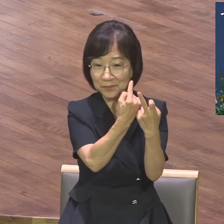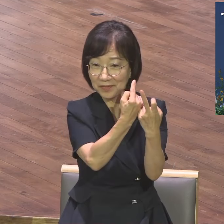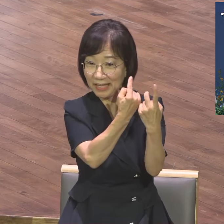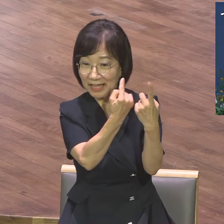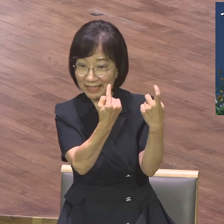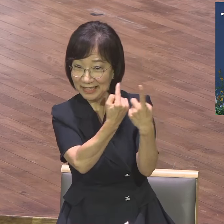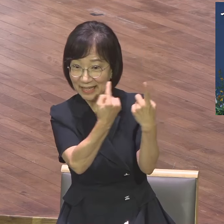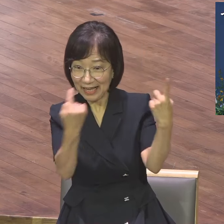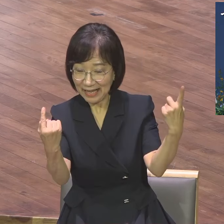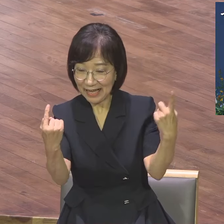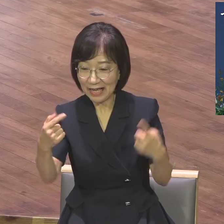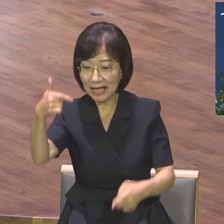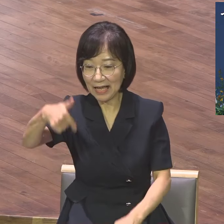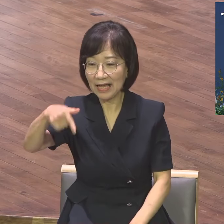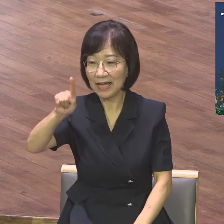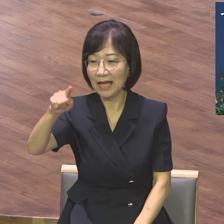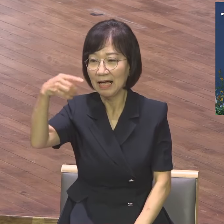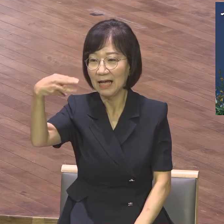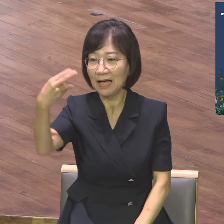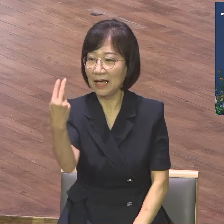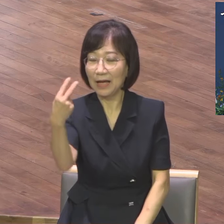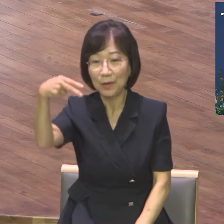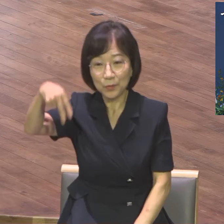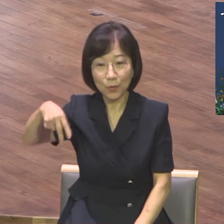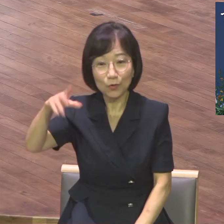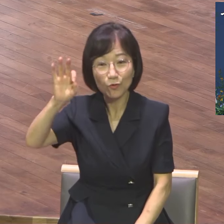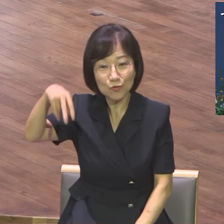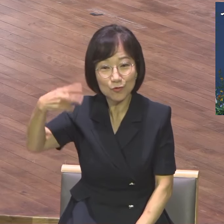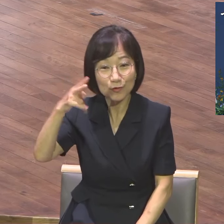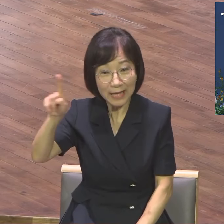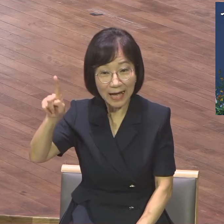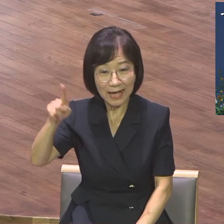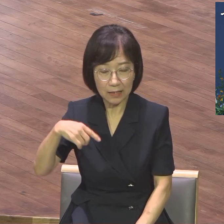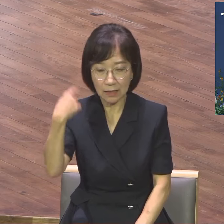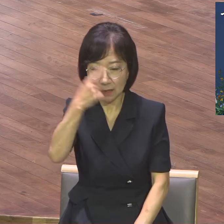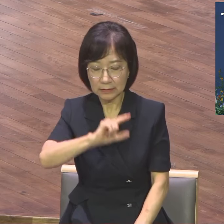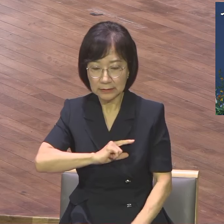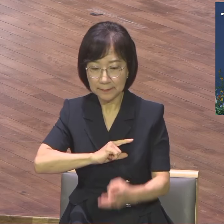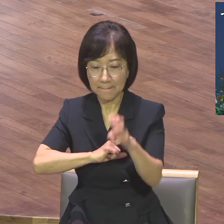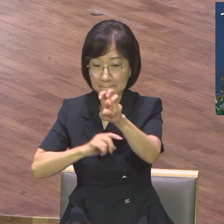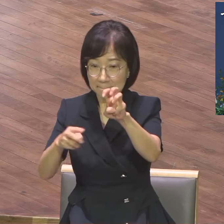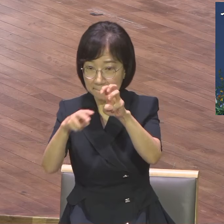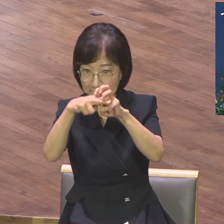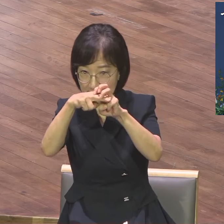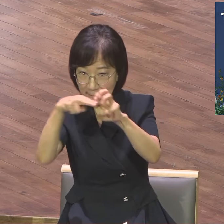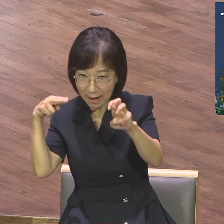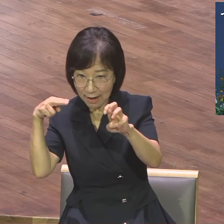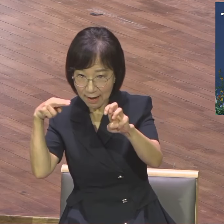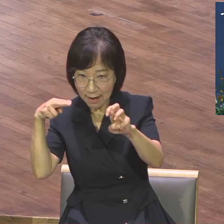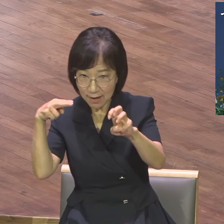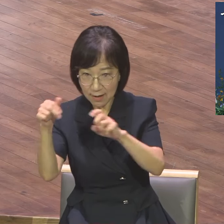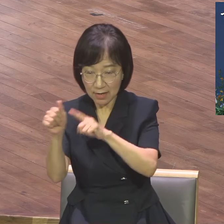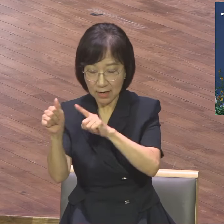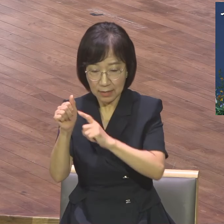유대 지도자들이 파견한 무리들을 데리고 예수님을 잡으려고 그렇게